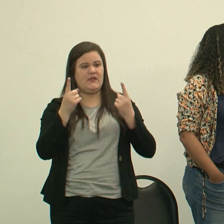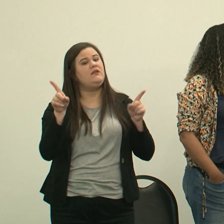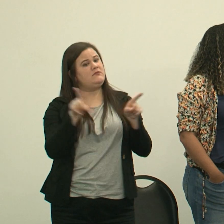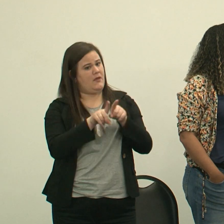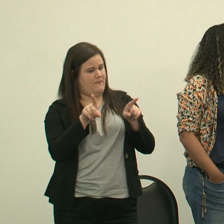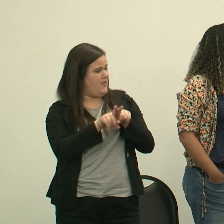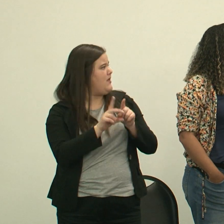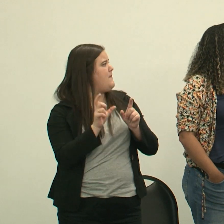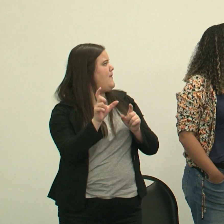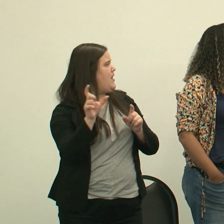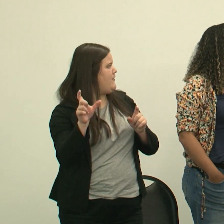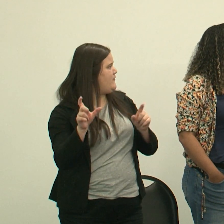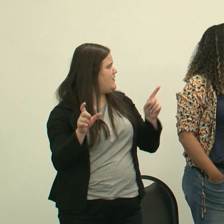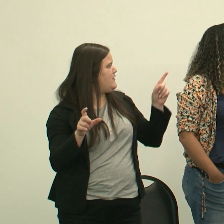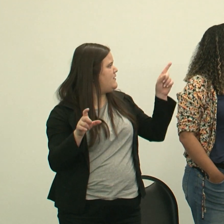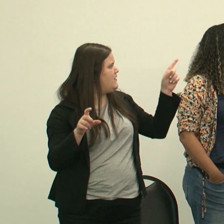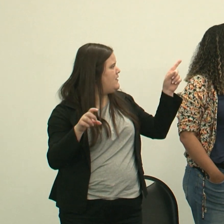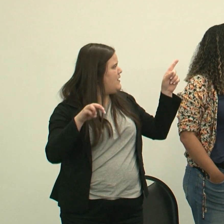também manibus